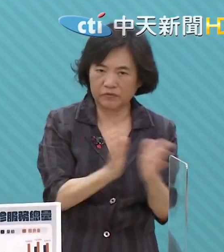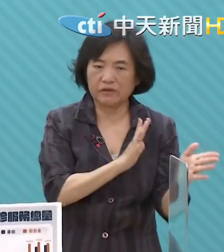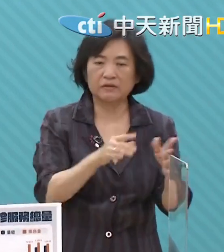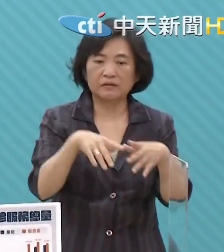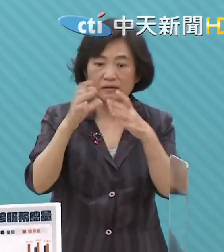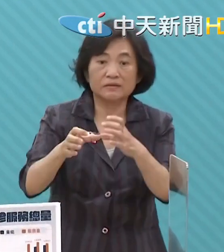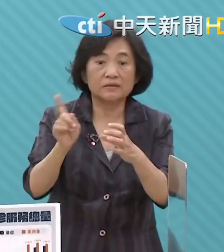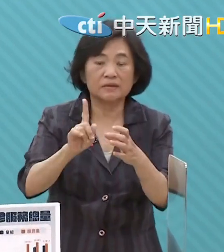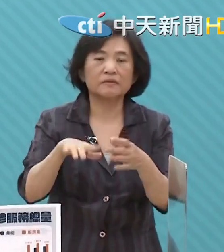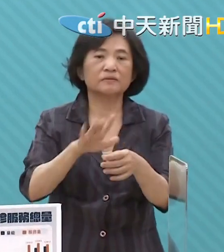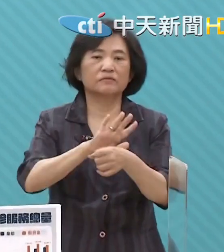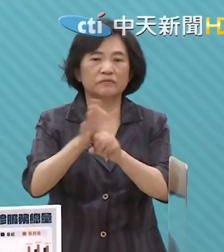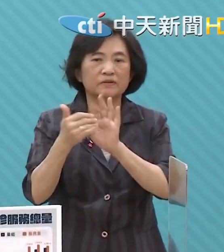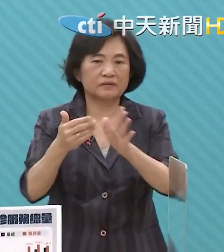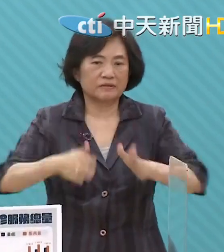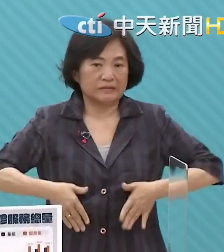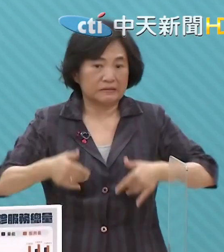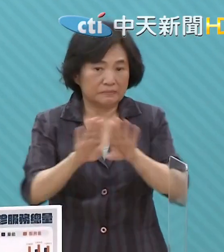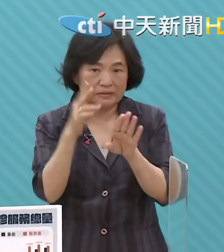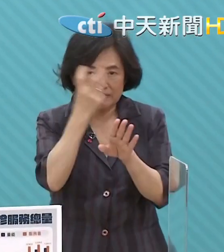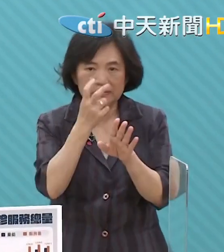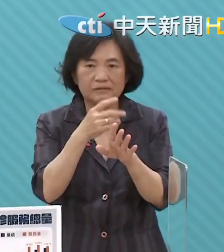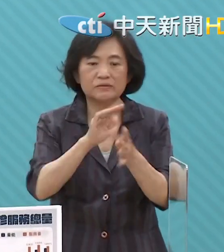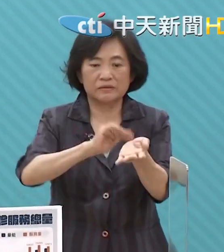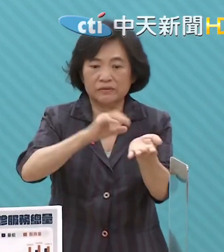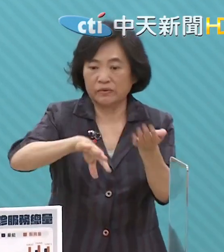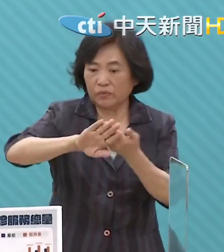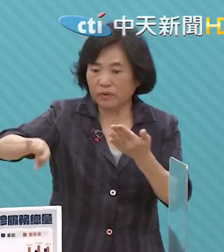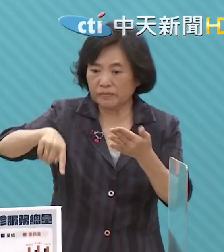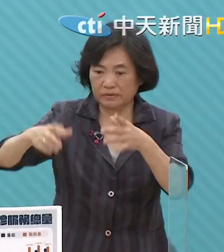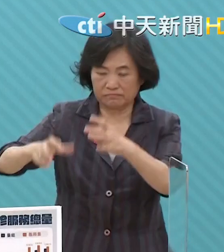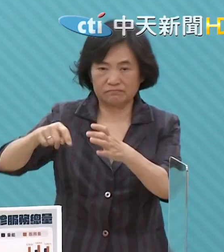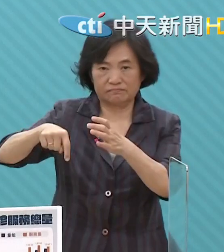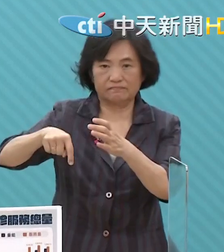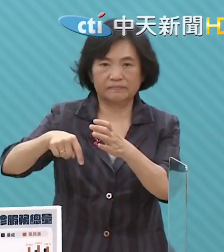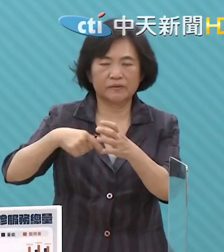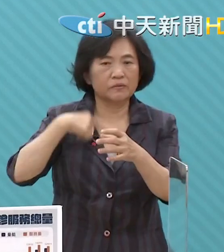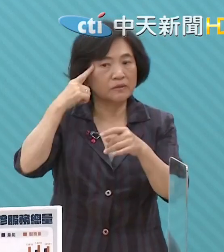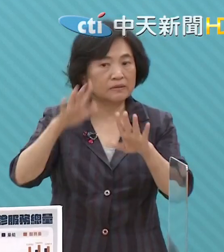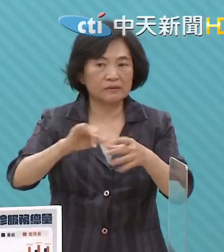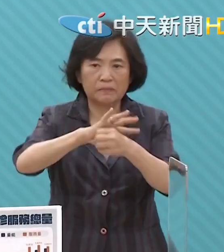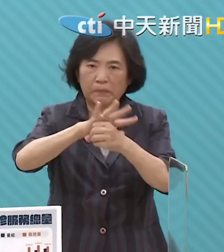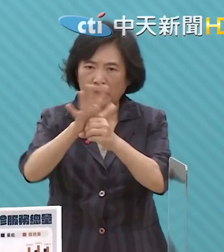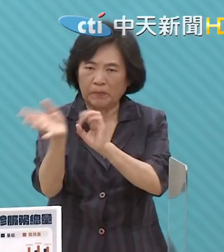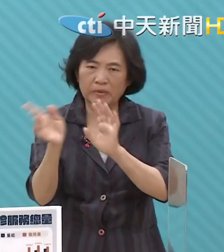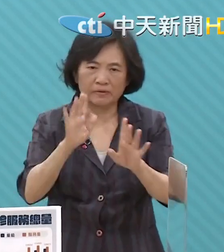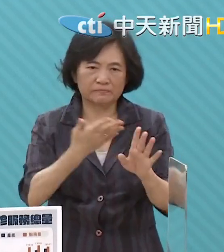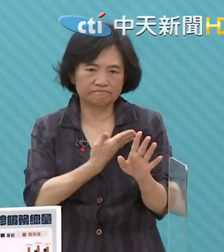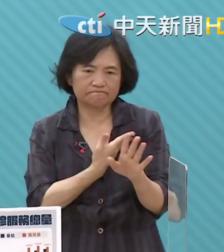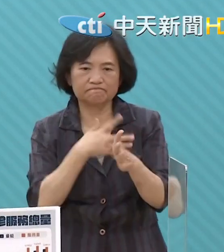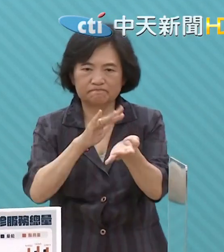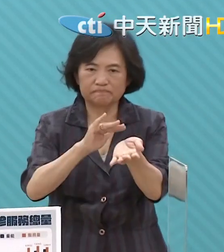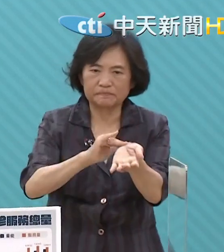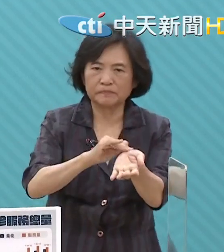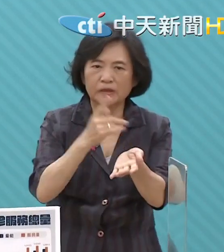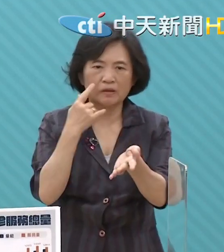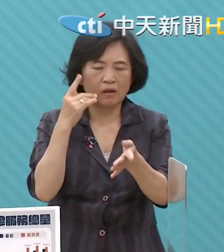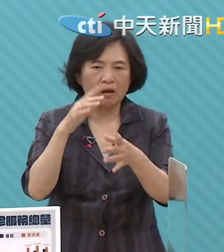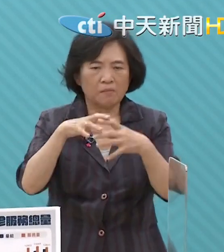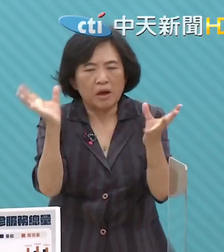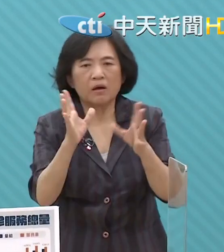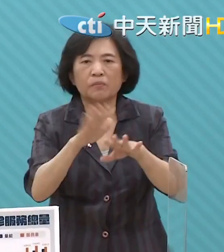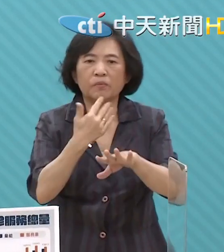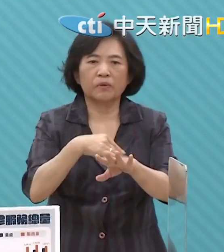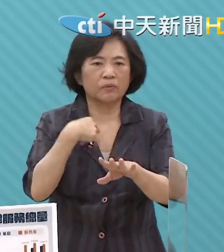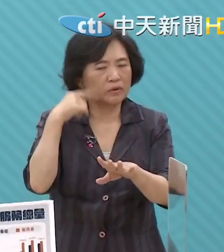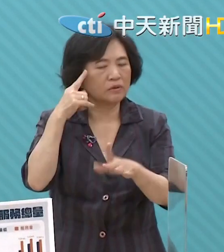诊。到现在为止，我认为这是我们这一波疫情，你知道吗？可以守住医院量能一个很重要的